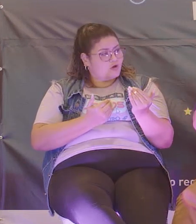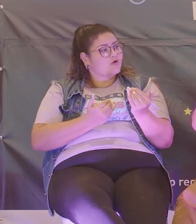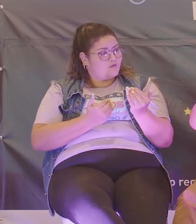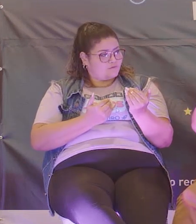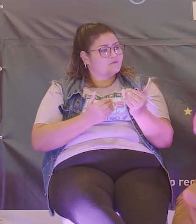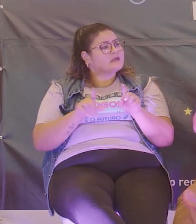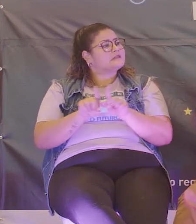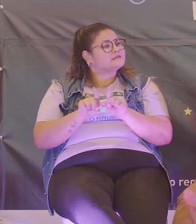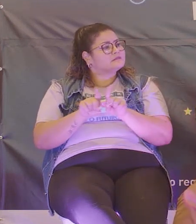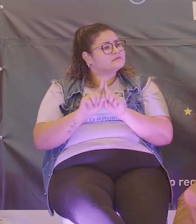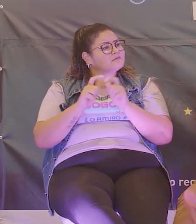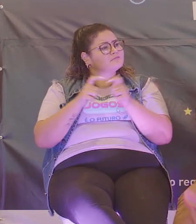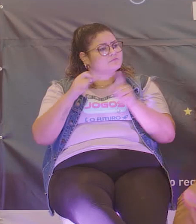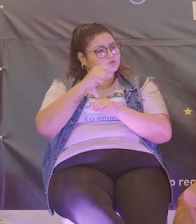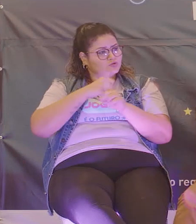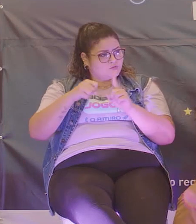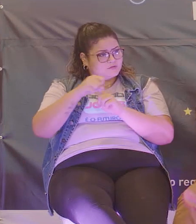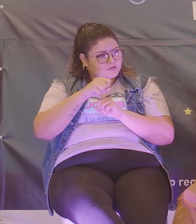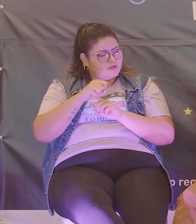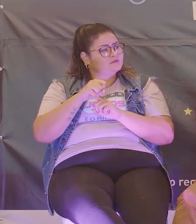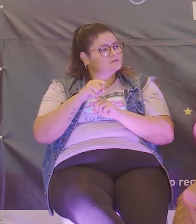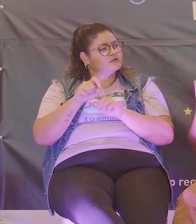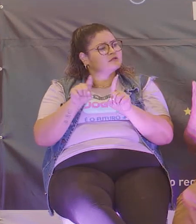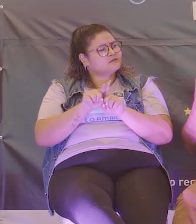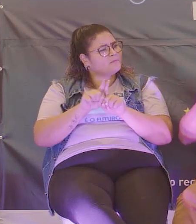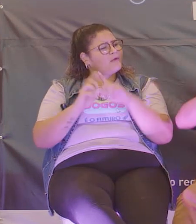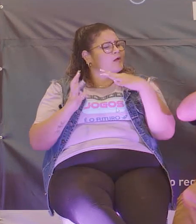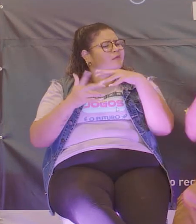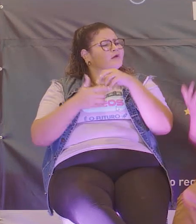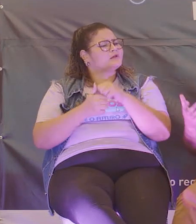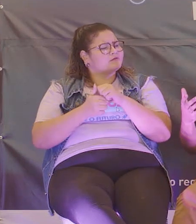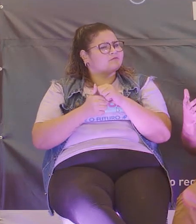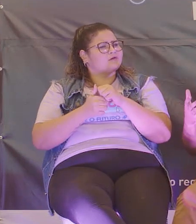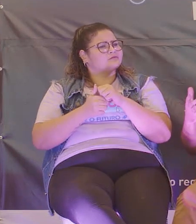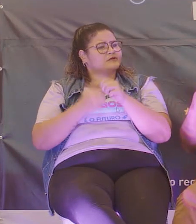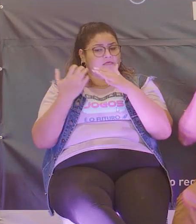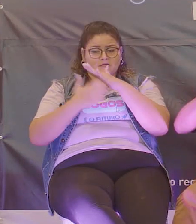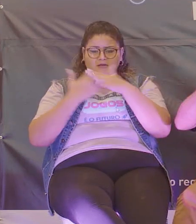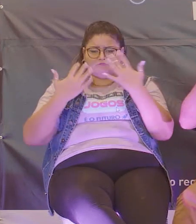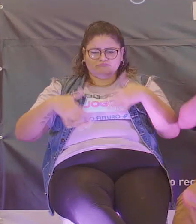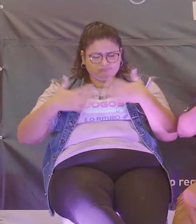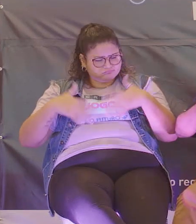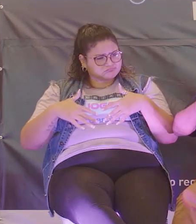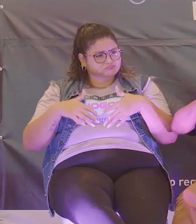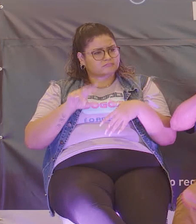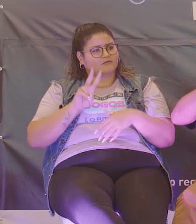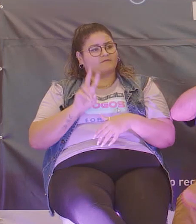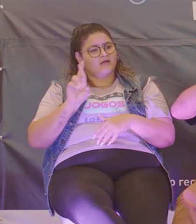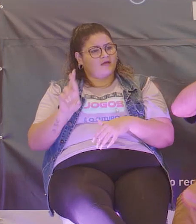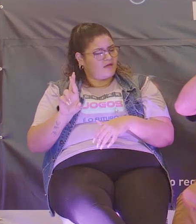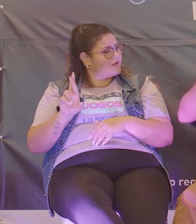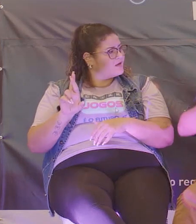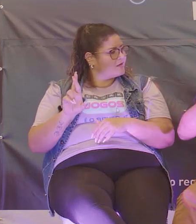ainda para a grande massa, para a sociedade, mas no universo de grandes empresas, cara, o VR é usado